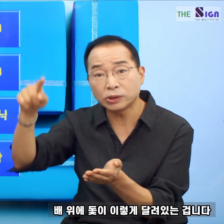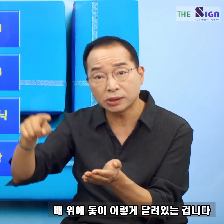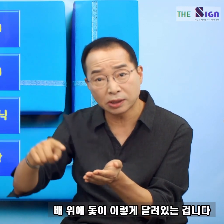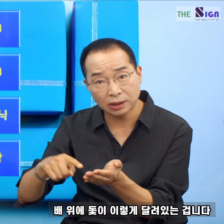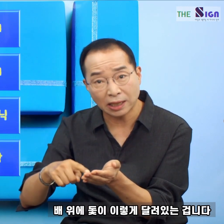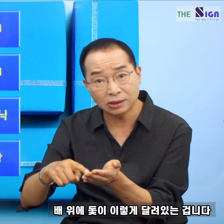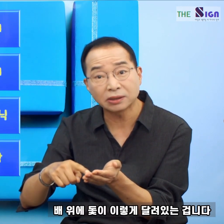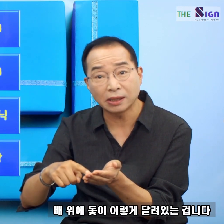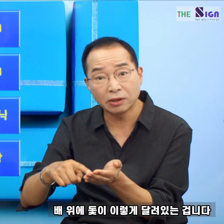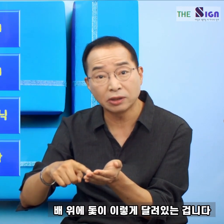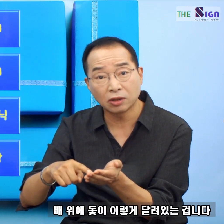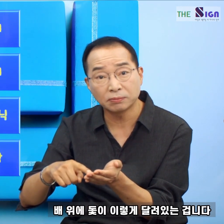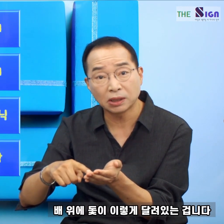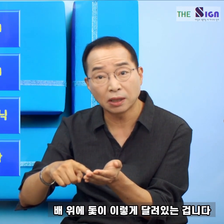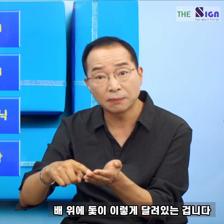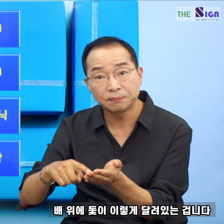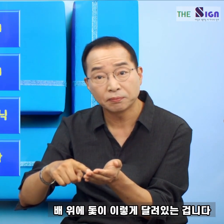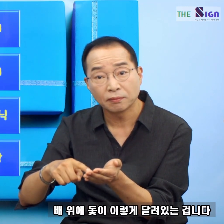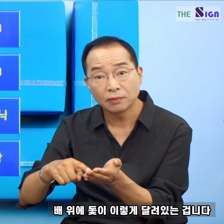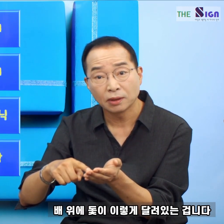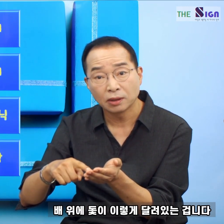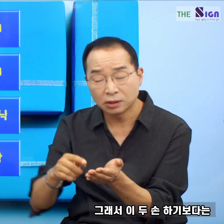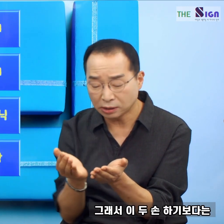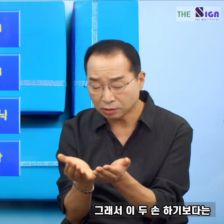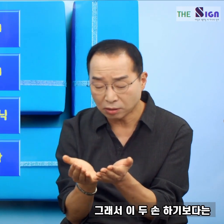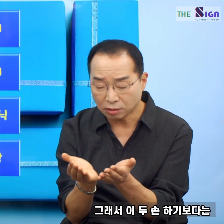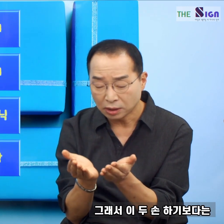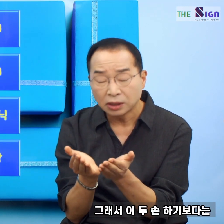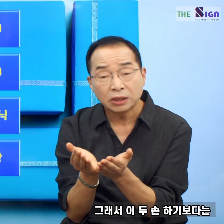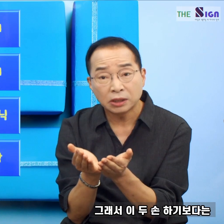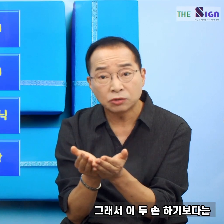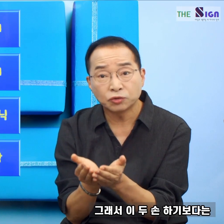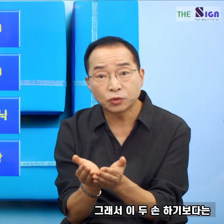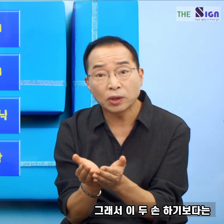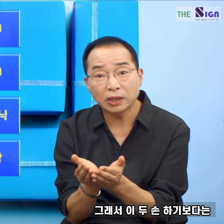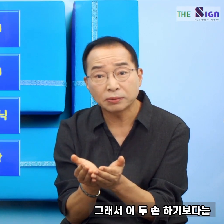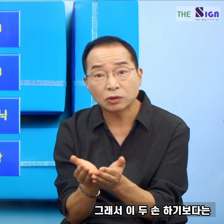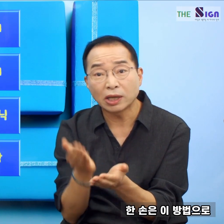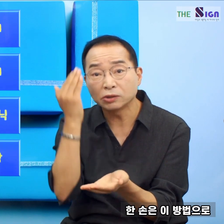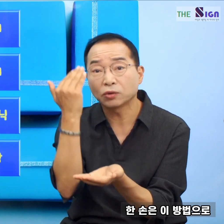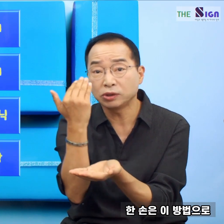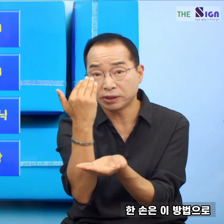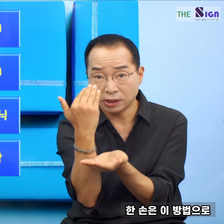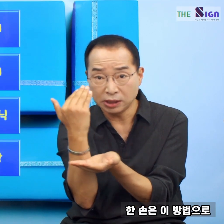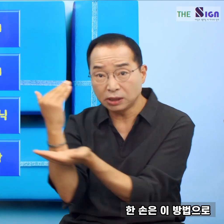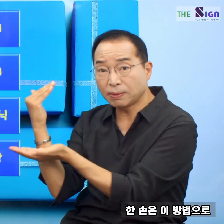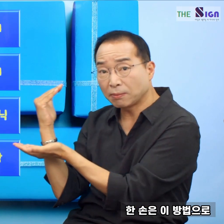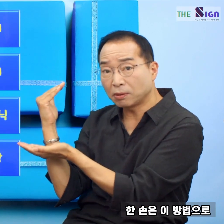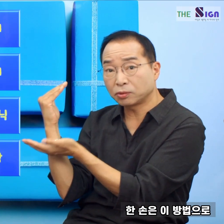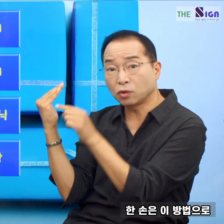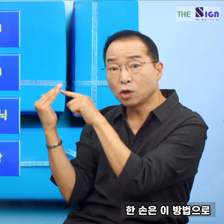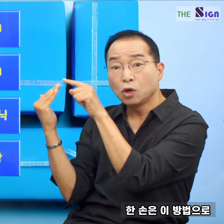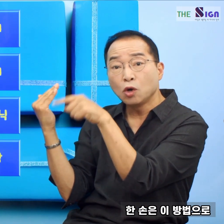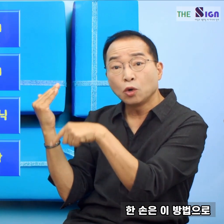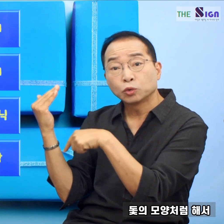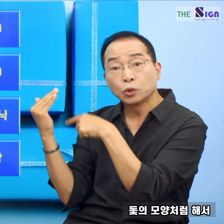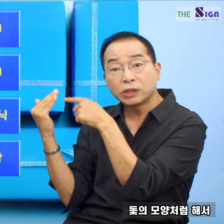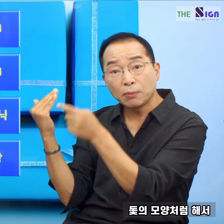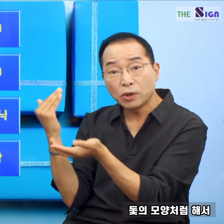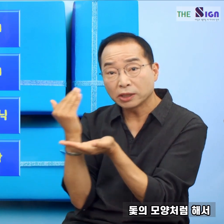이렇게 달려 있는 겁니다. 그래서 이 두 손 하기보다도 한 손은 이제 이 방법으로 돛의 모양처럼